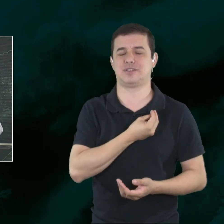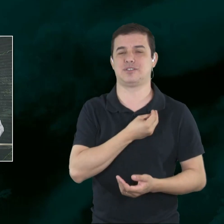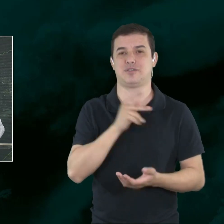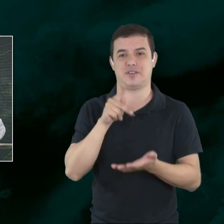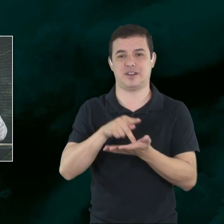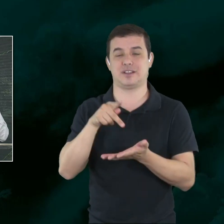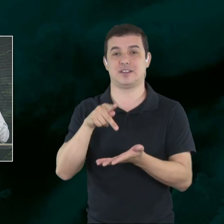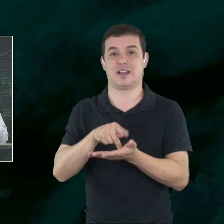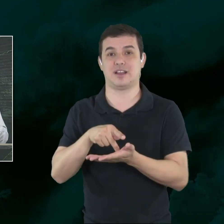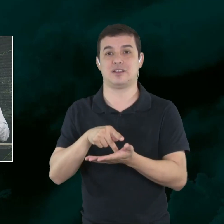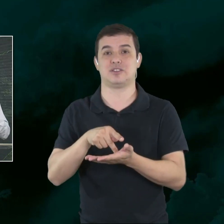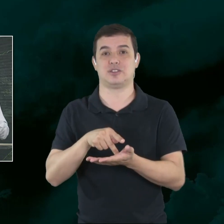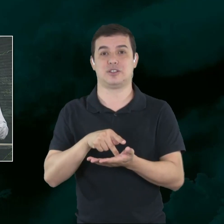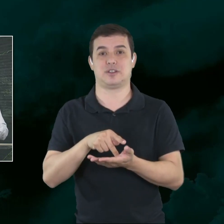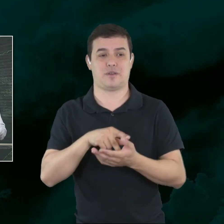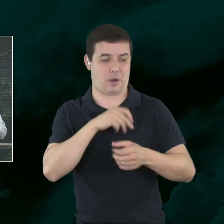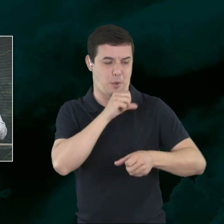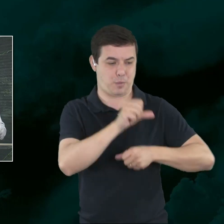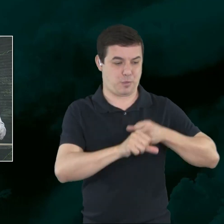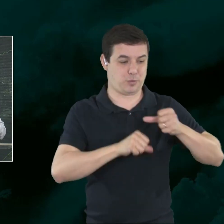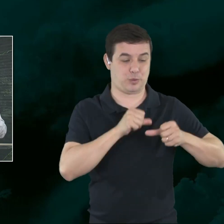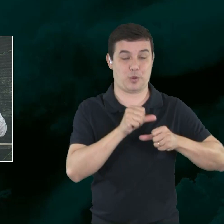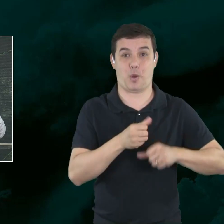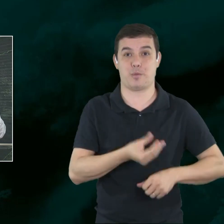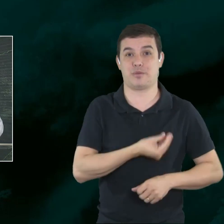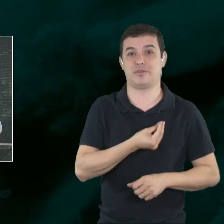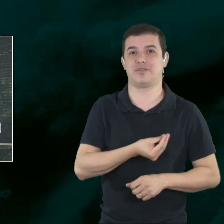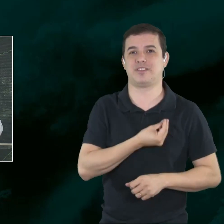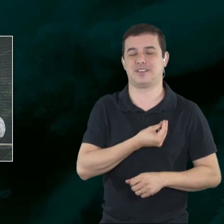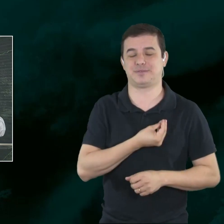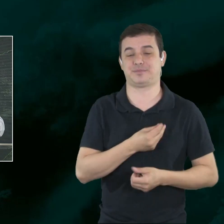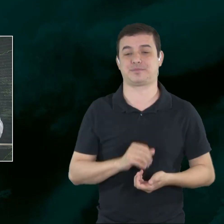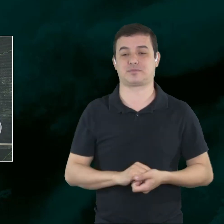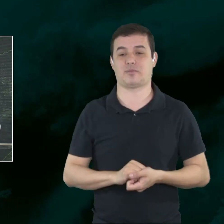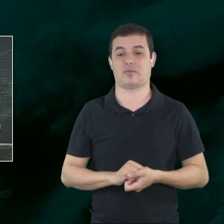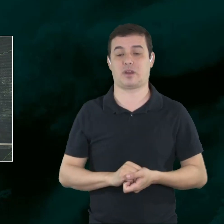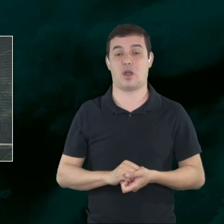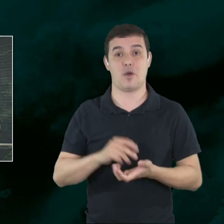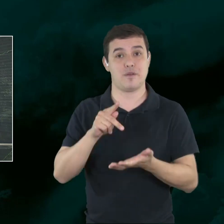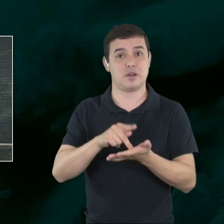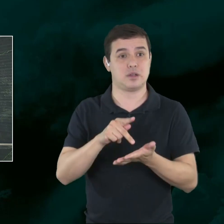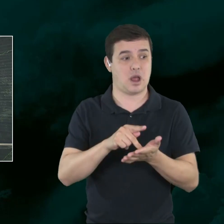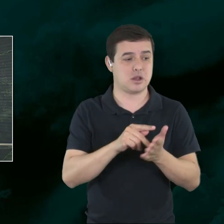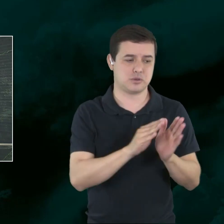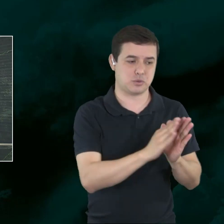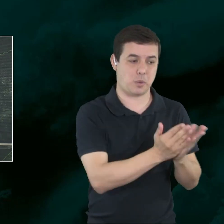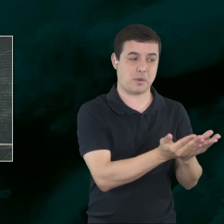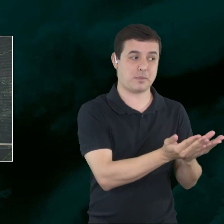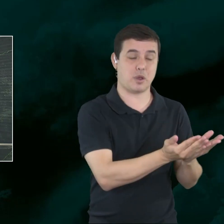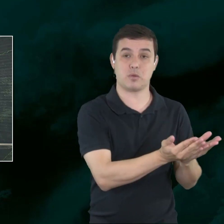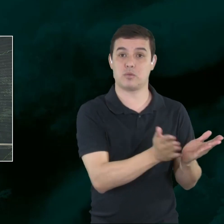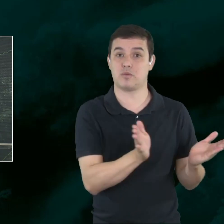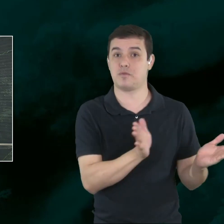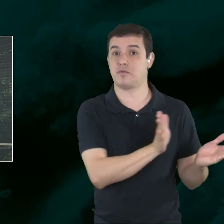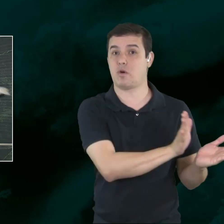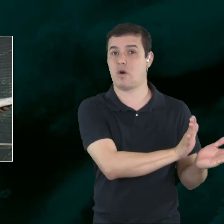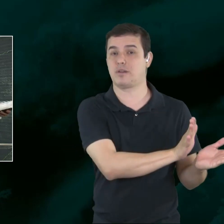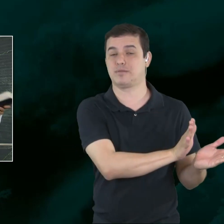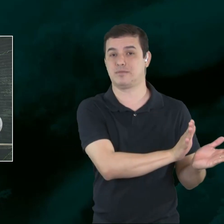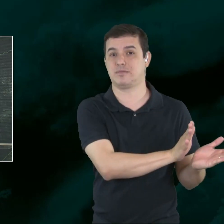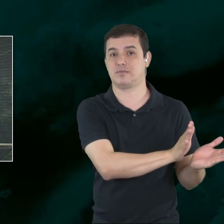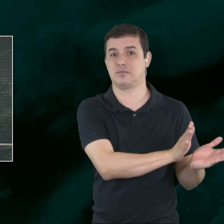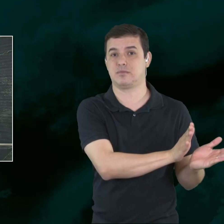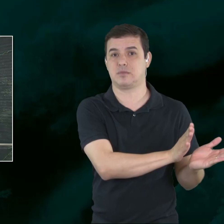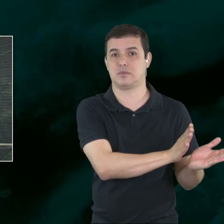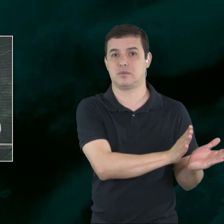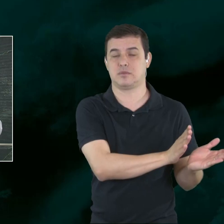verdade consolidada em você. Aí a verdade não está só do lado de fora. Alguém pode tirar isso de